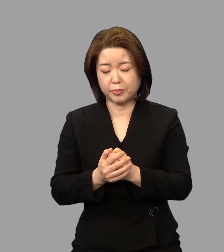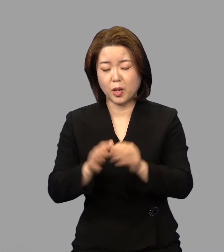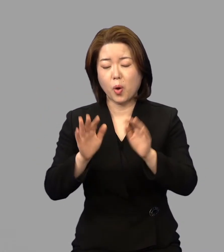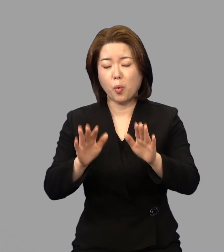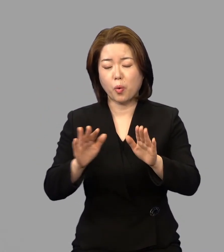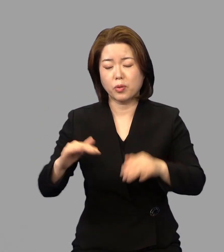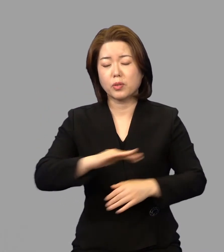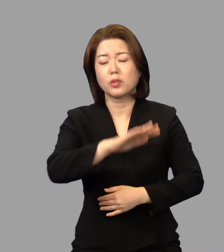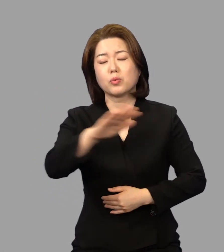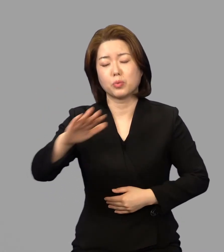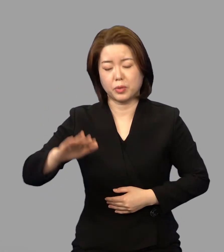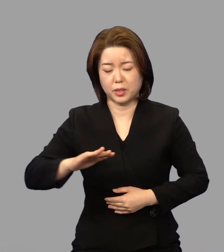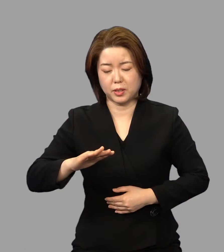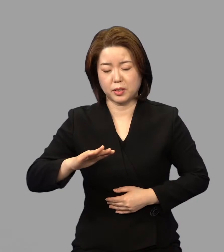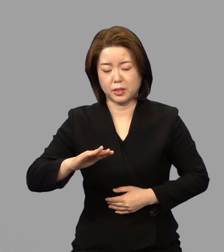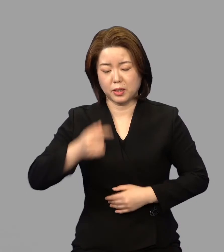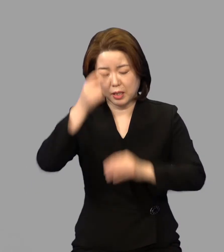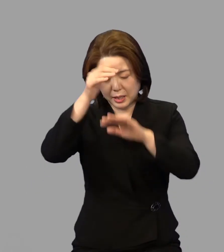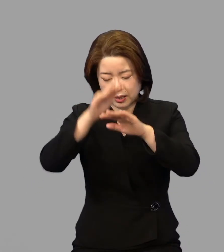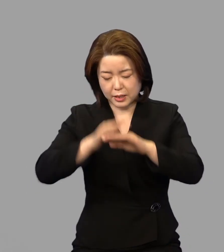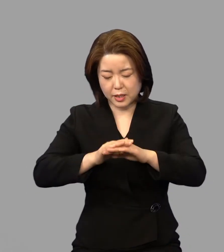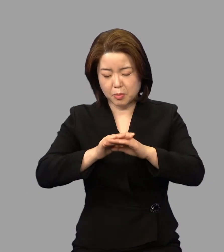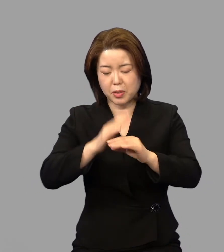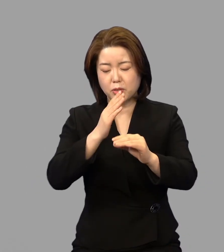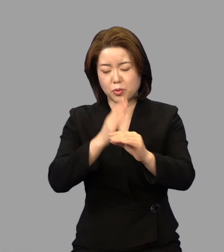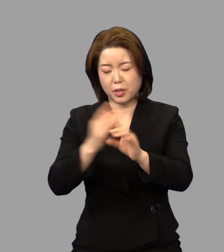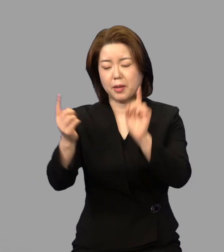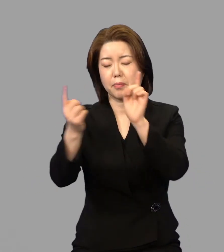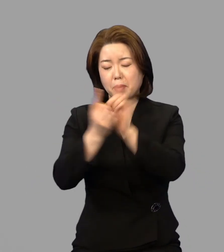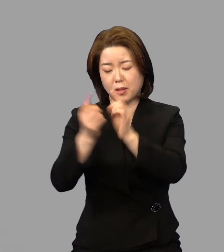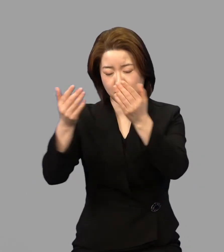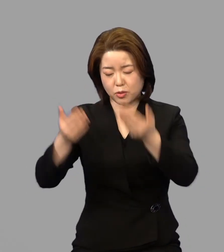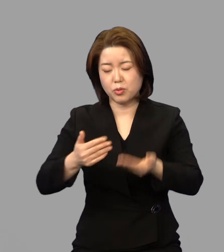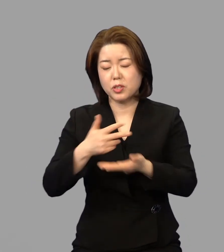오늘도 우리를 이렇게 예배 중에 만나 주신 주님,